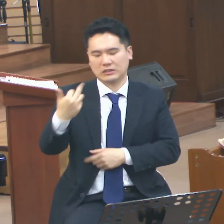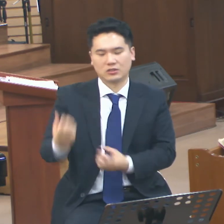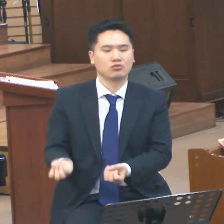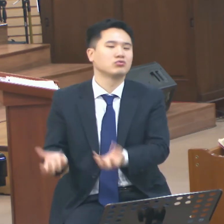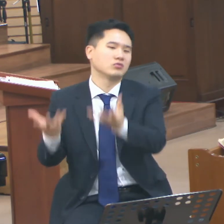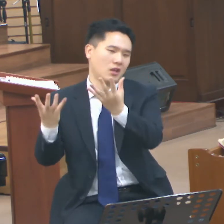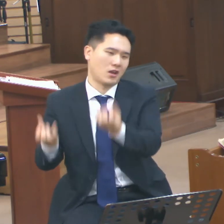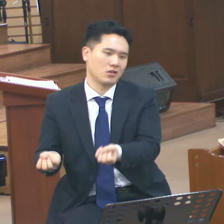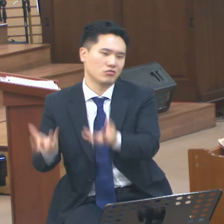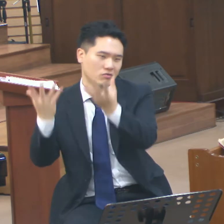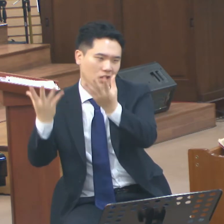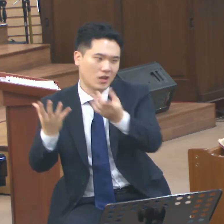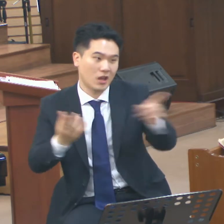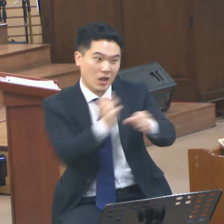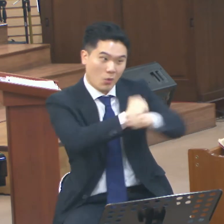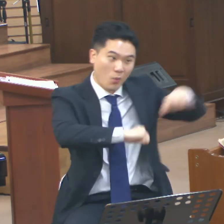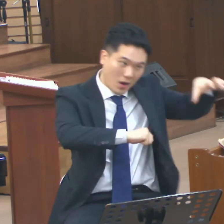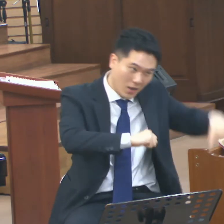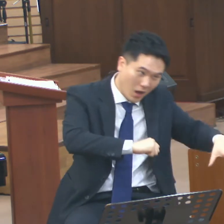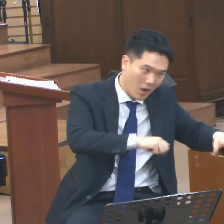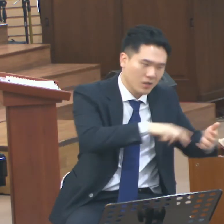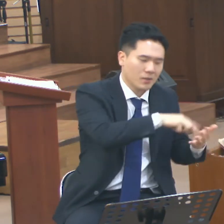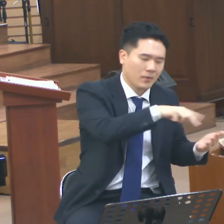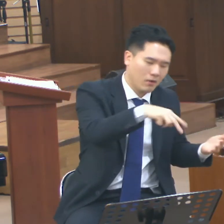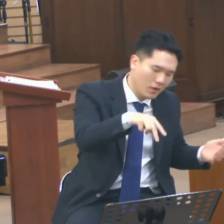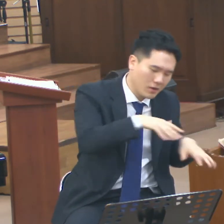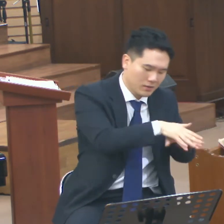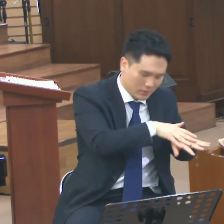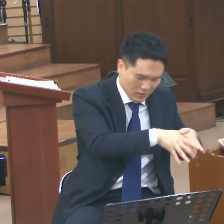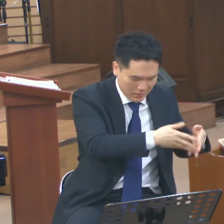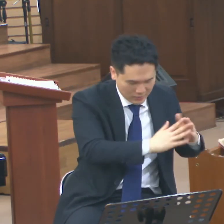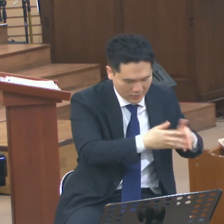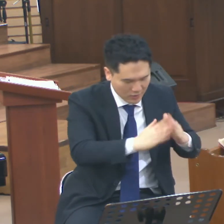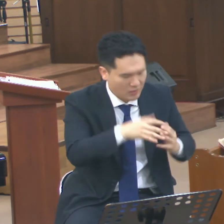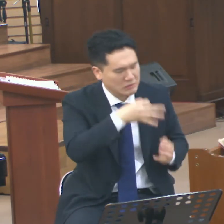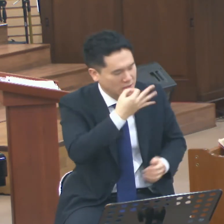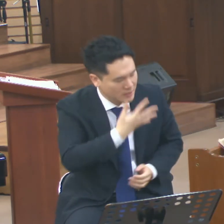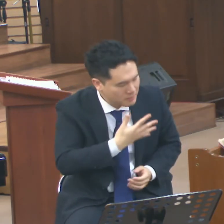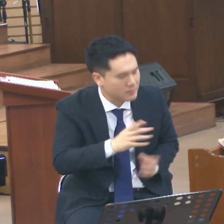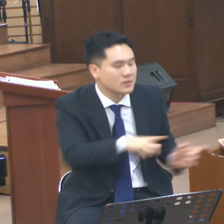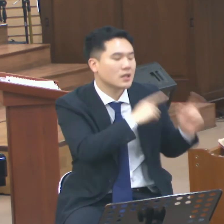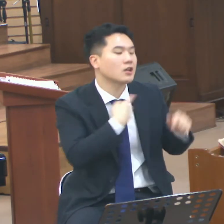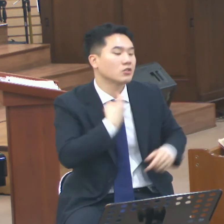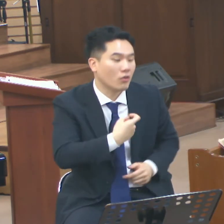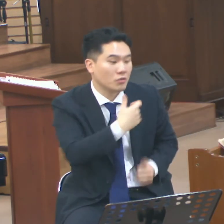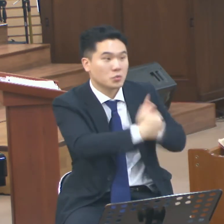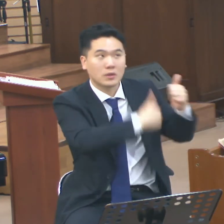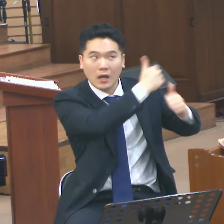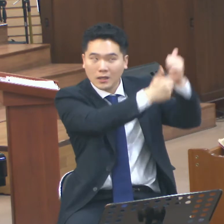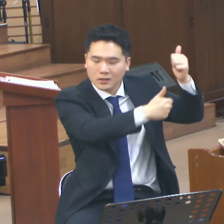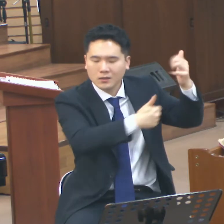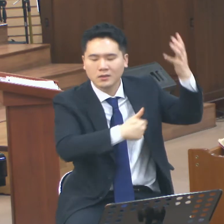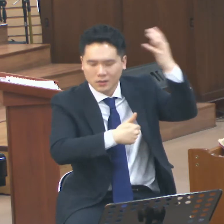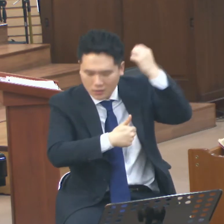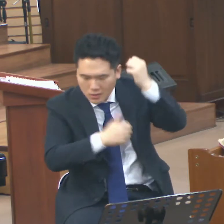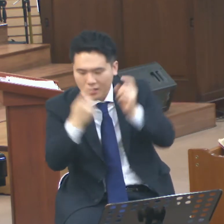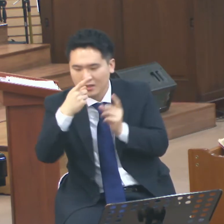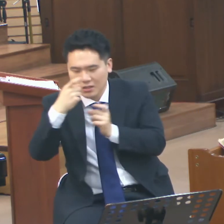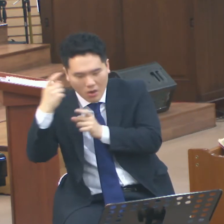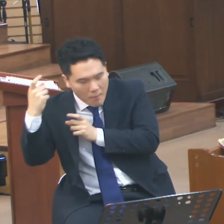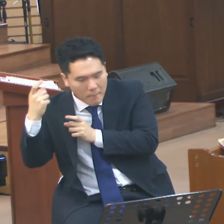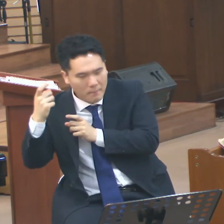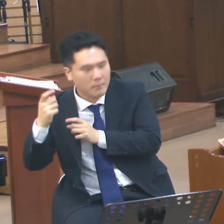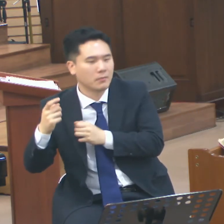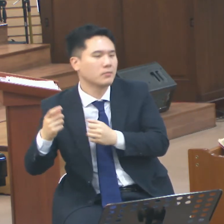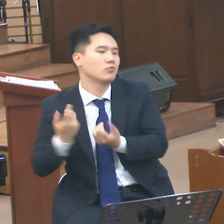초막절이었습니다. 이제 초막절이 다가오자 3대 절기 중에 하나인 절기이기 때문에 가까운 곳에